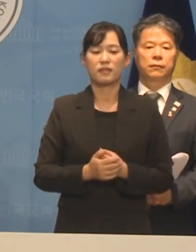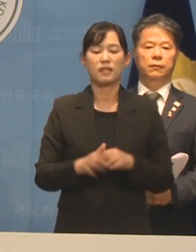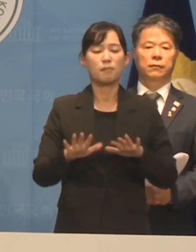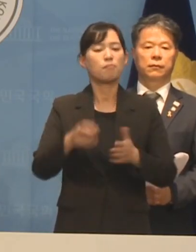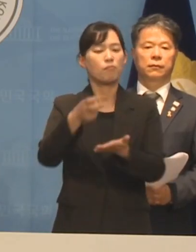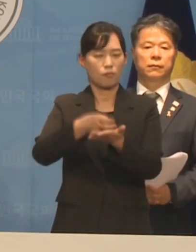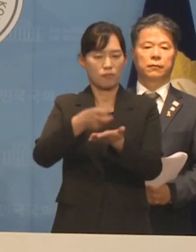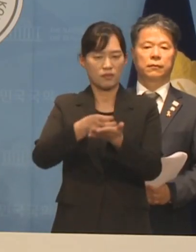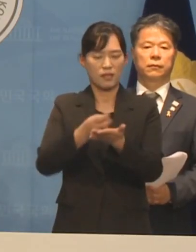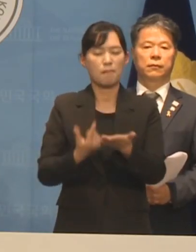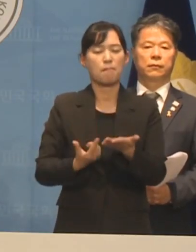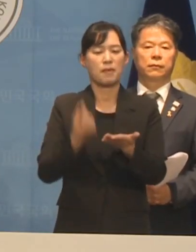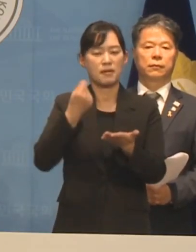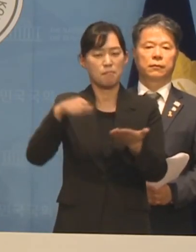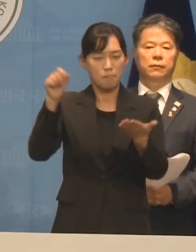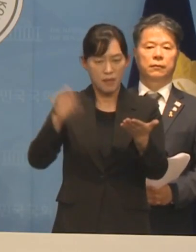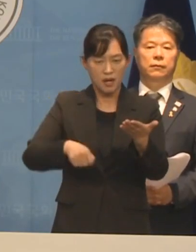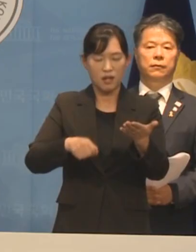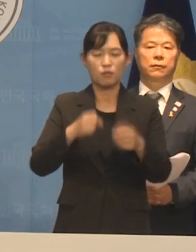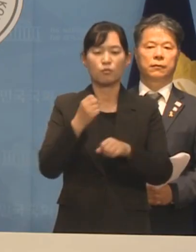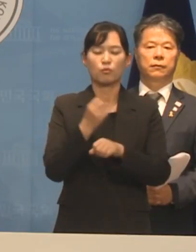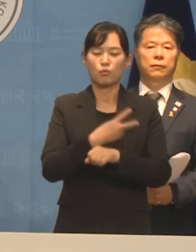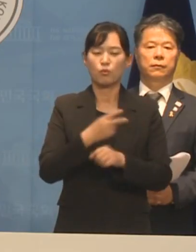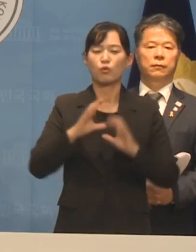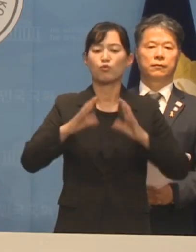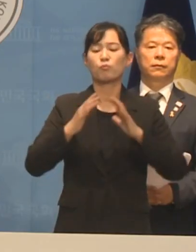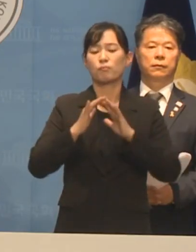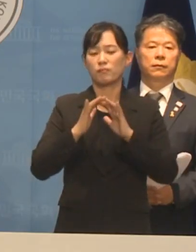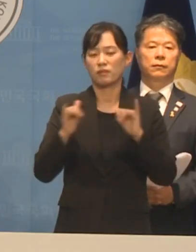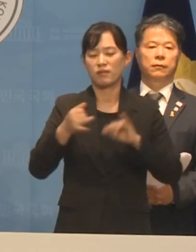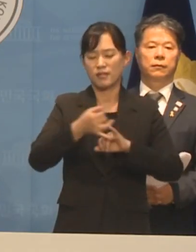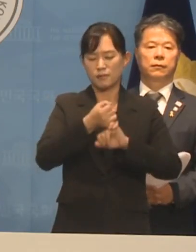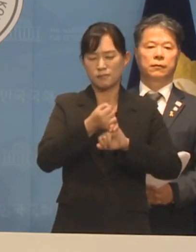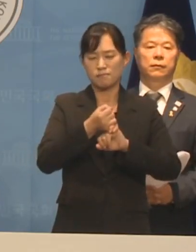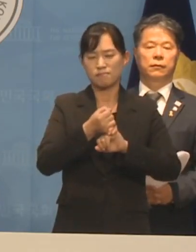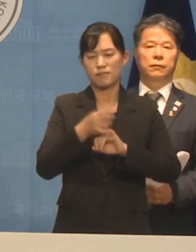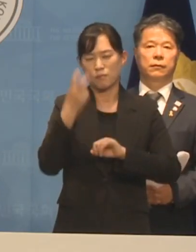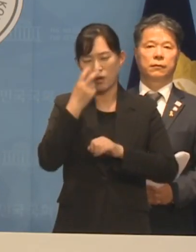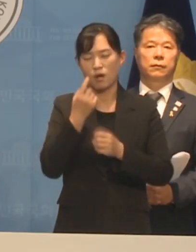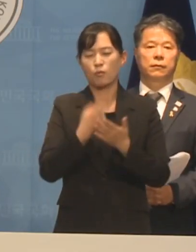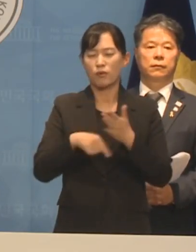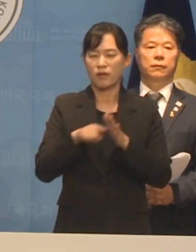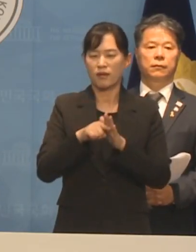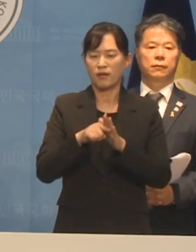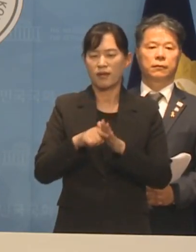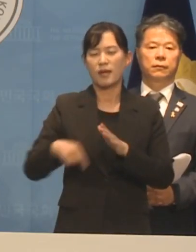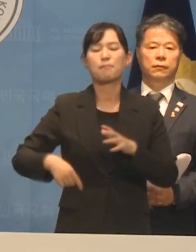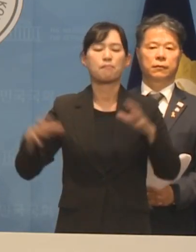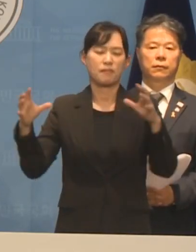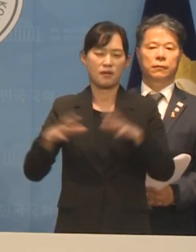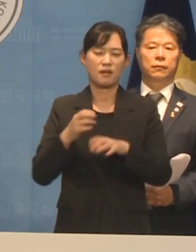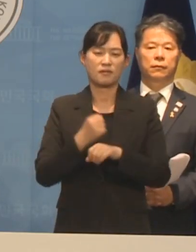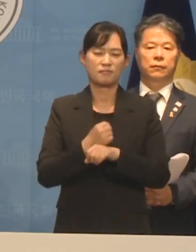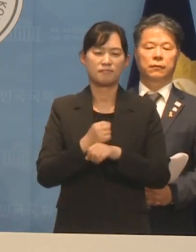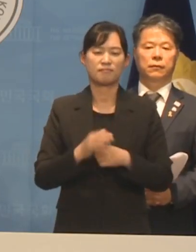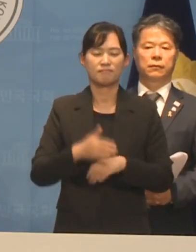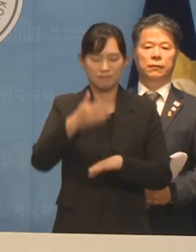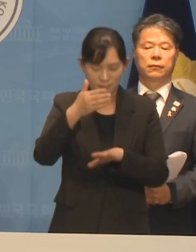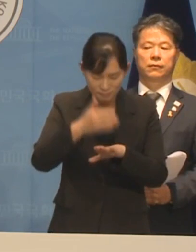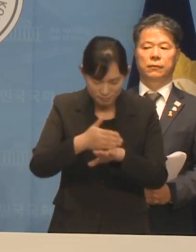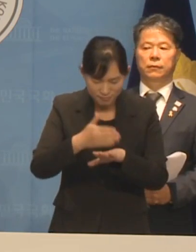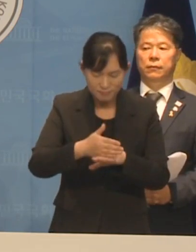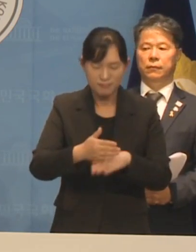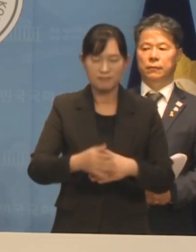법안의 조속한 통과로 국민과의 약속을 지키기 위해 뜻을 함께 하겠습니다.